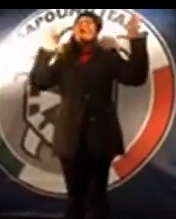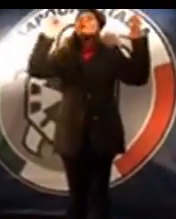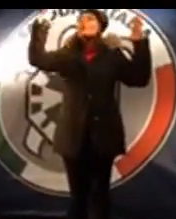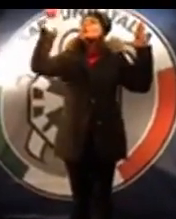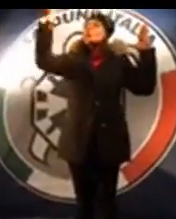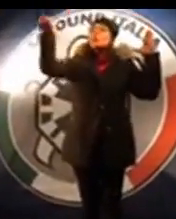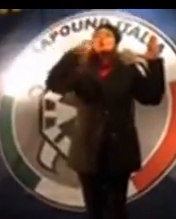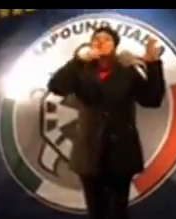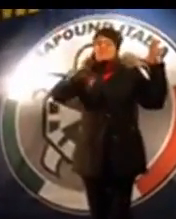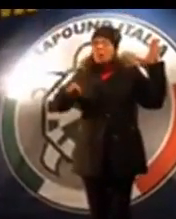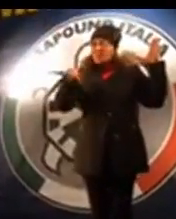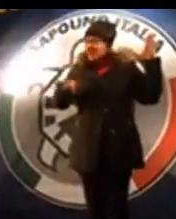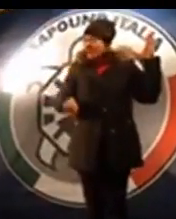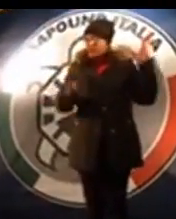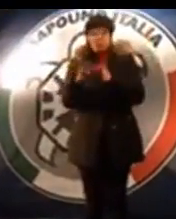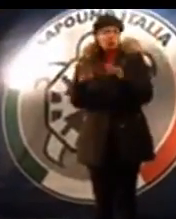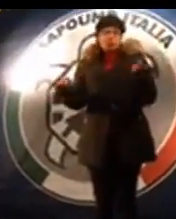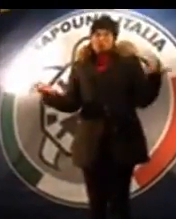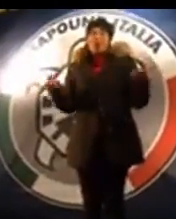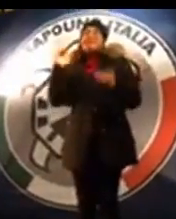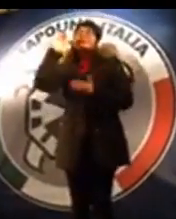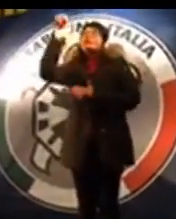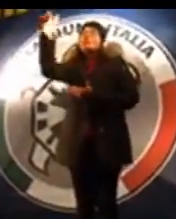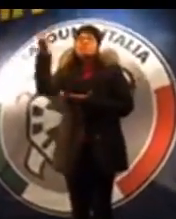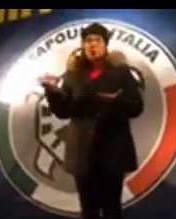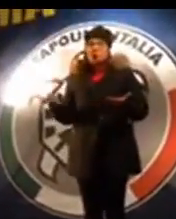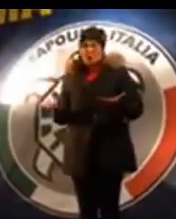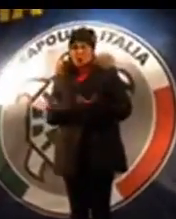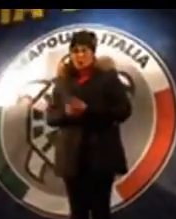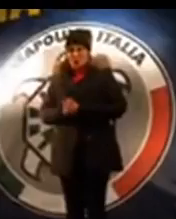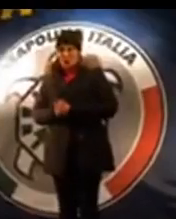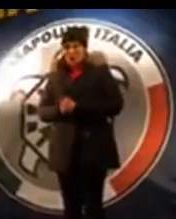oggi manca inesorabilmente.